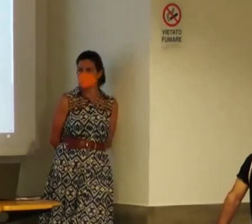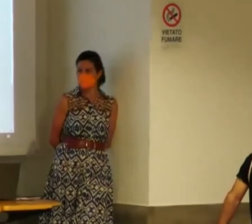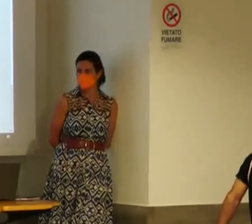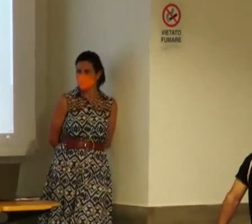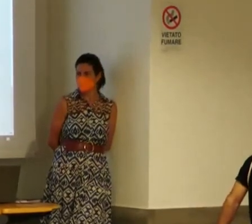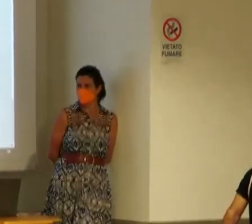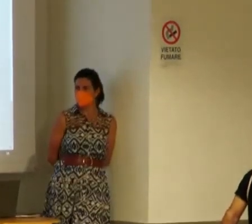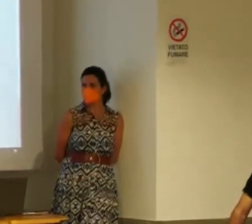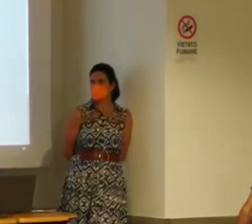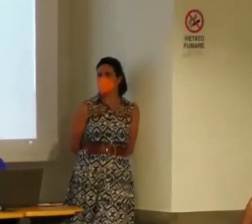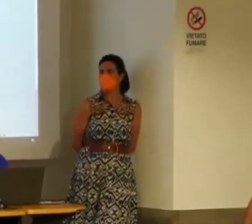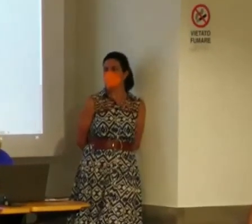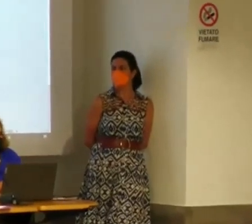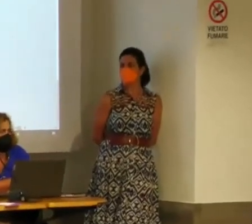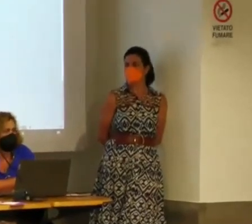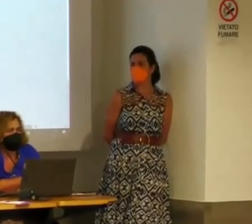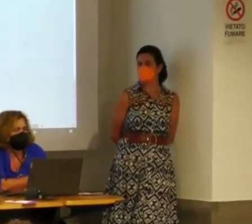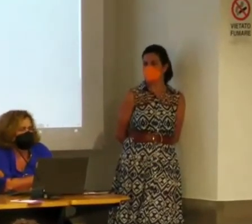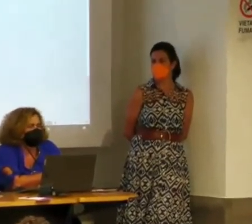Perfetto.